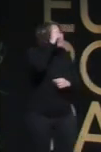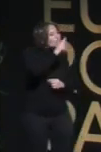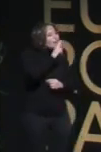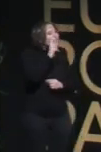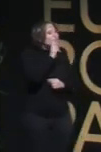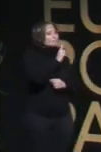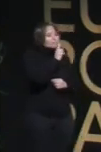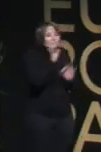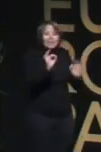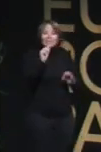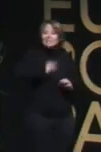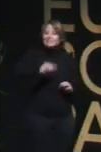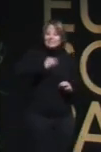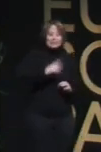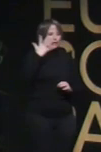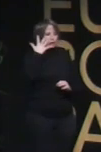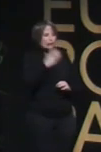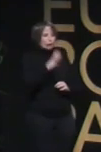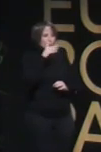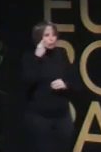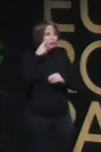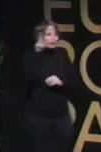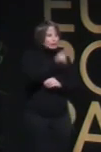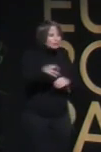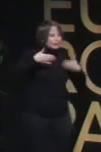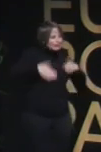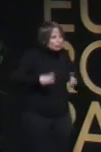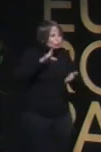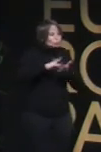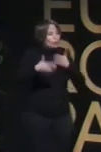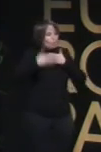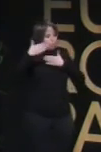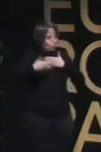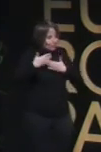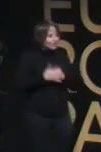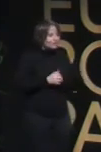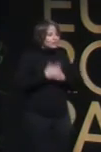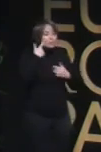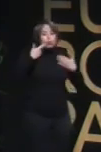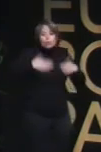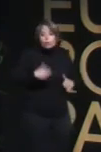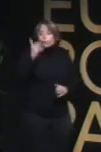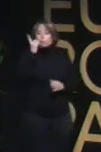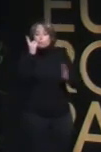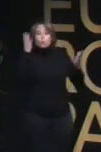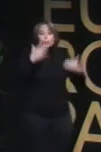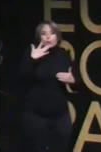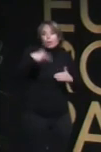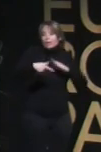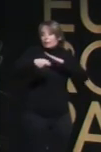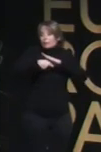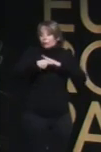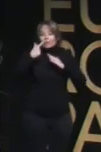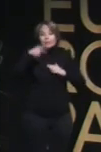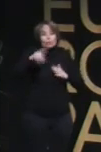sienten que son los raros o los extraños porque aquello que quieren transmitir a sus hijos no es lo que está de moda, ¿vale? Pero si mi hijo no tiene móvil, yo no sé cómo será en Vitoria. Lo que pasa es que